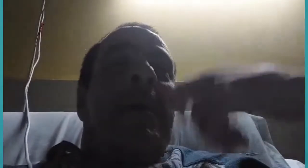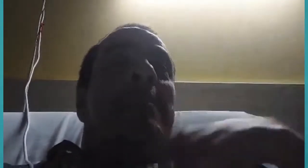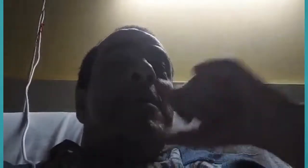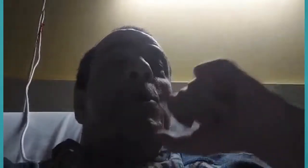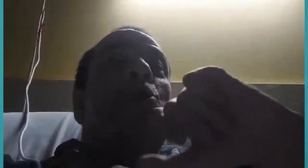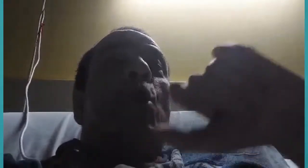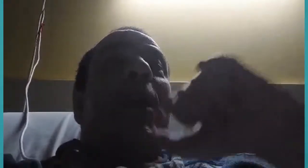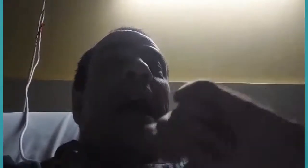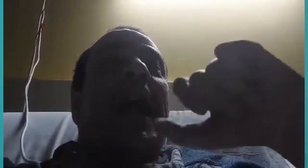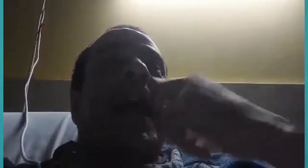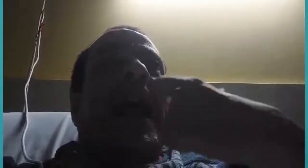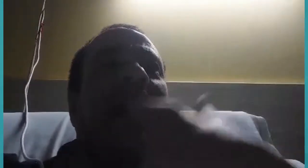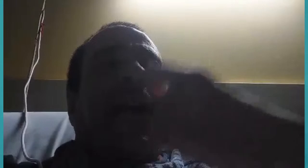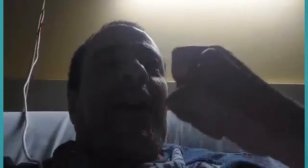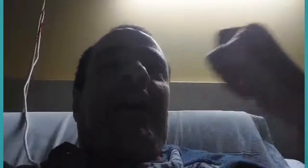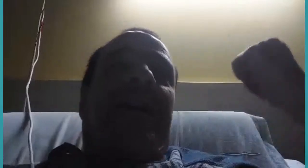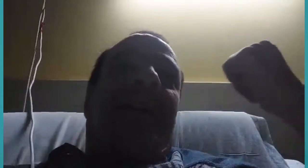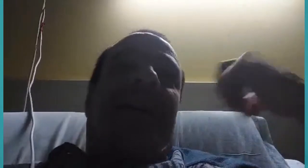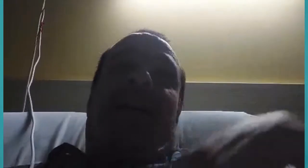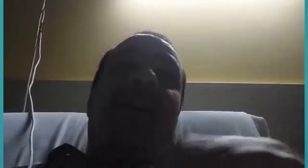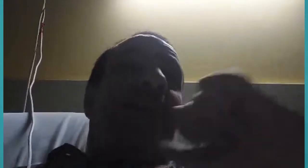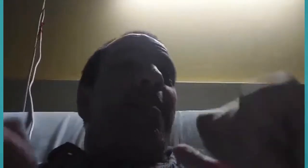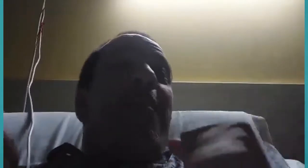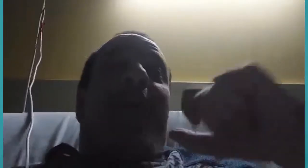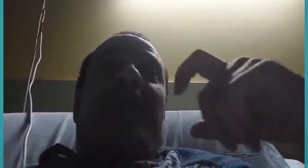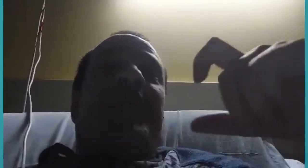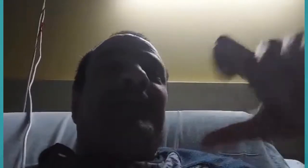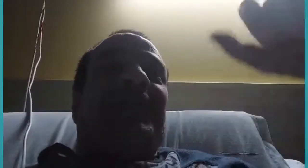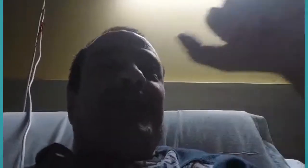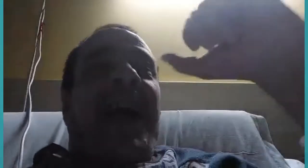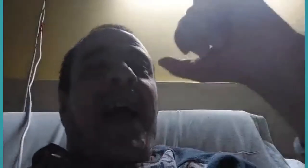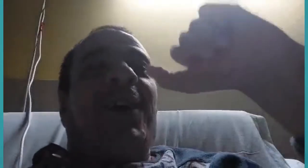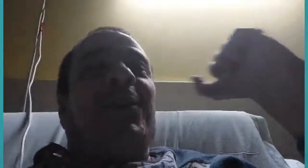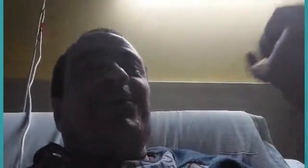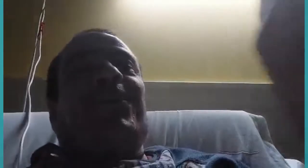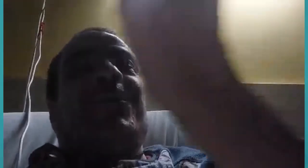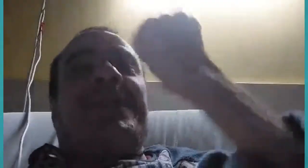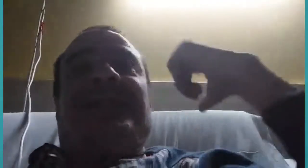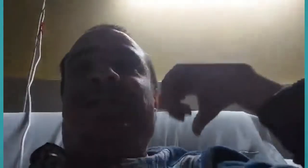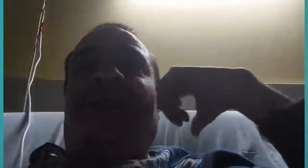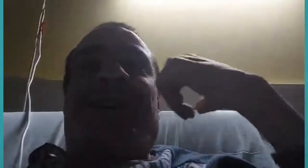Grazie.